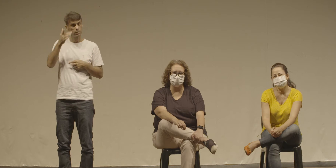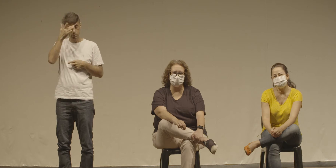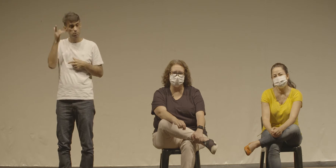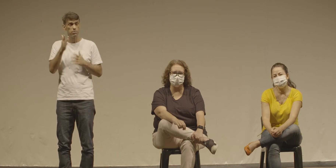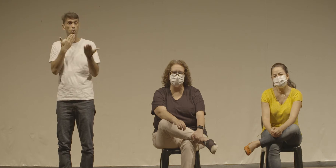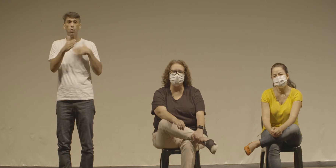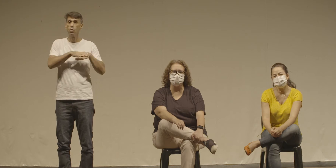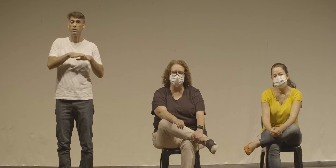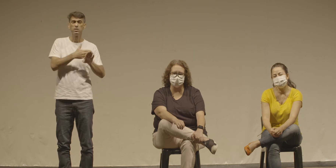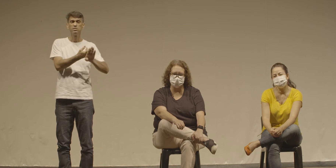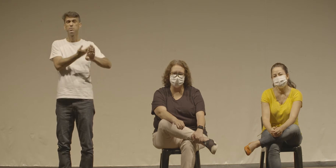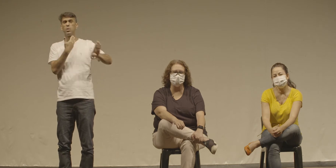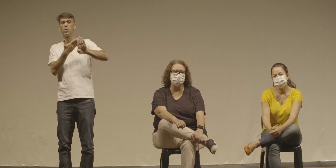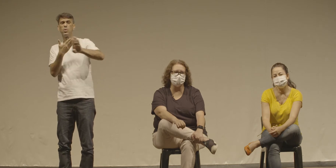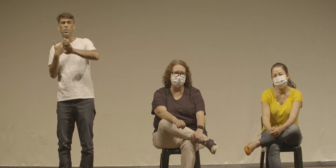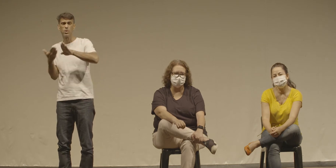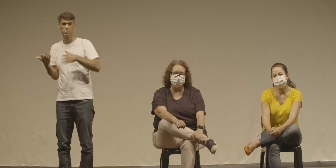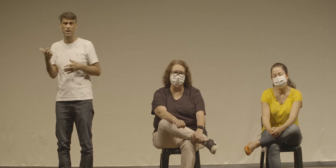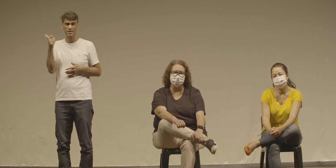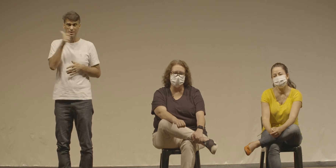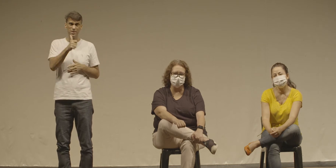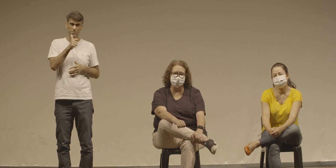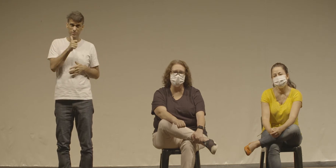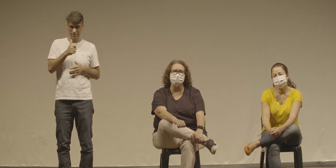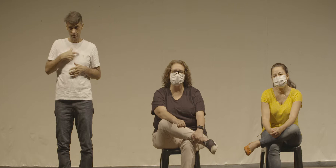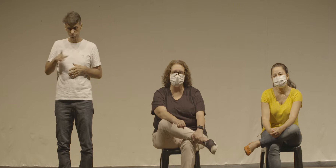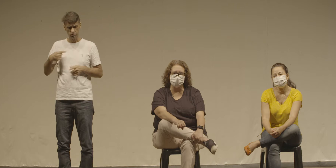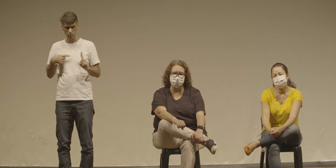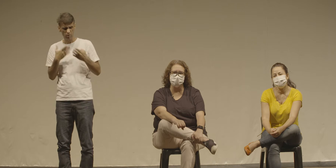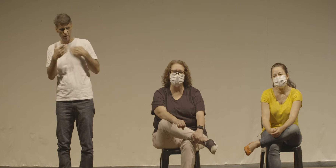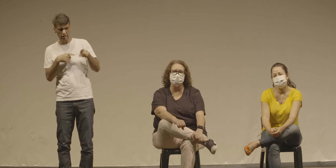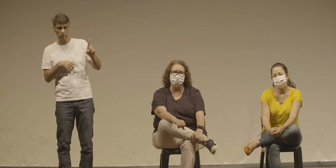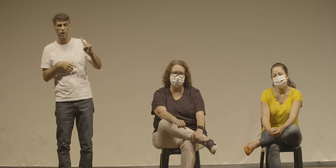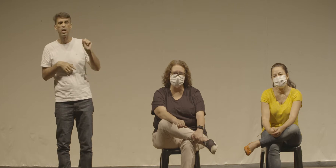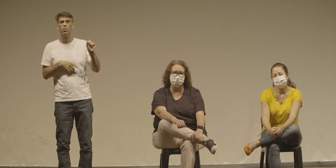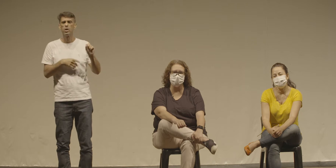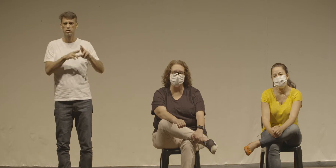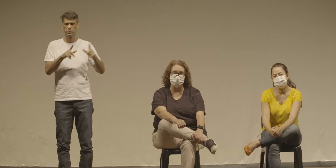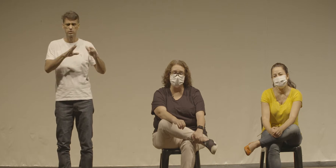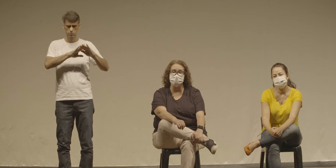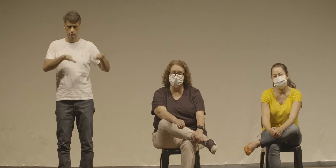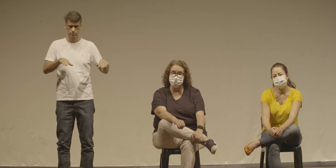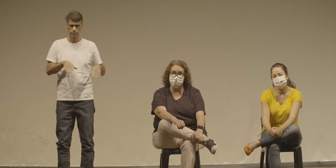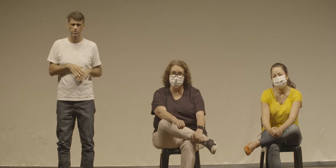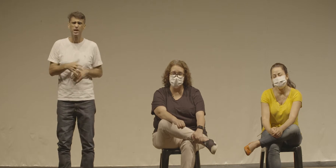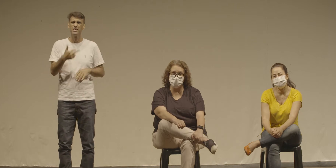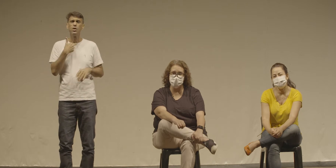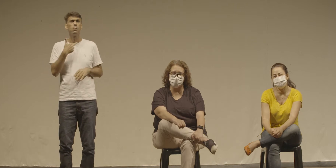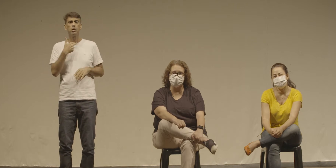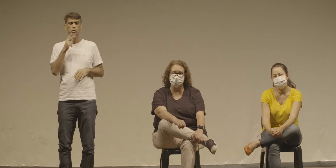com você, a vizinhança, as filhas não podiam falar, não fala com ela que ela é separada. Era assim, eu fui criada assim. Não tem que olhar